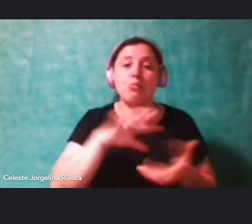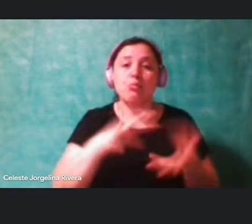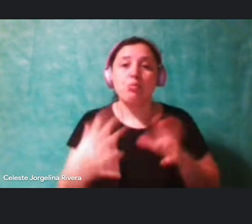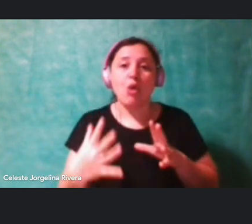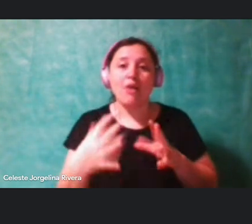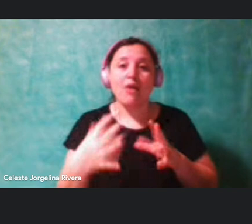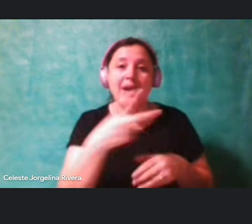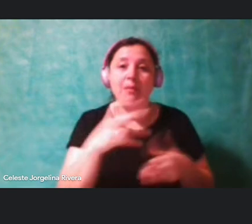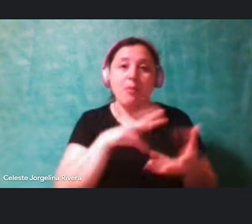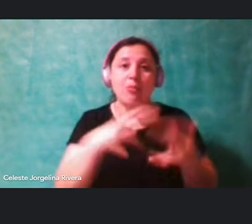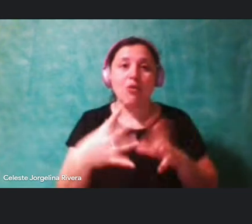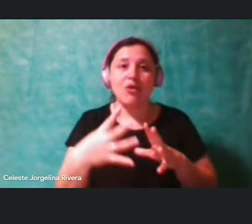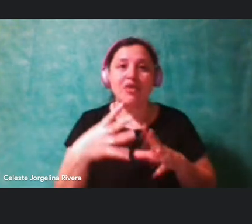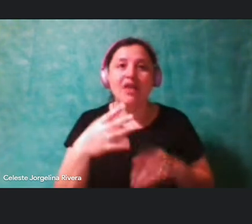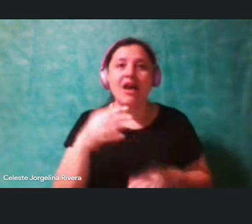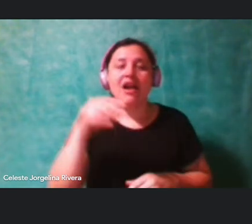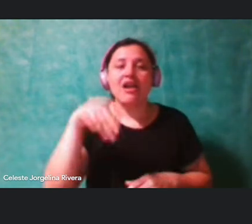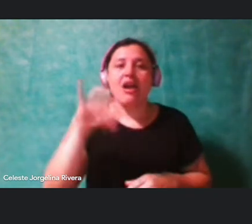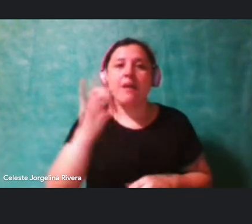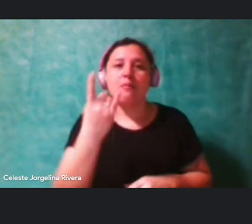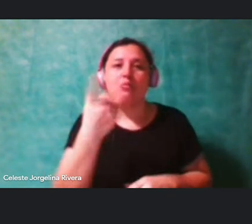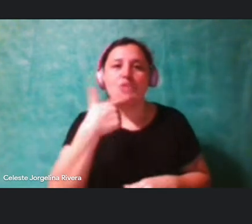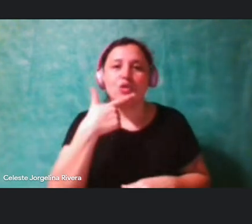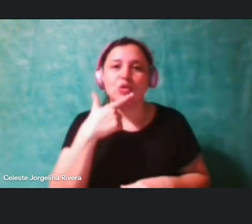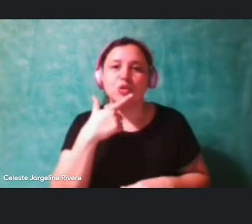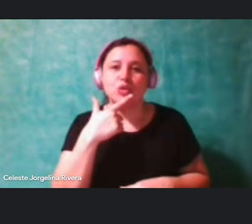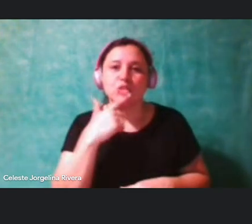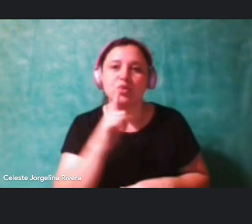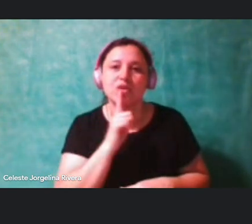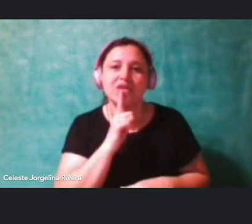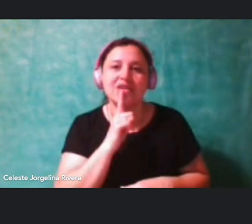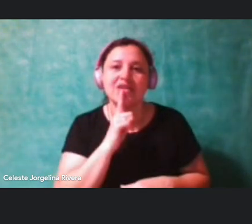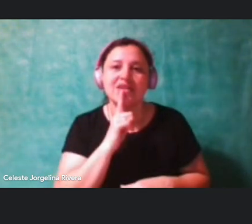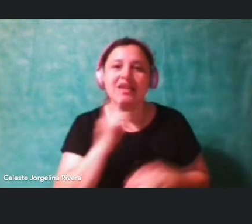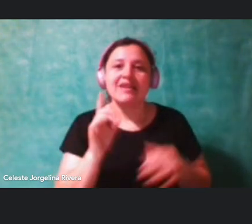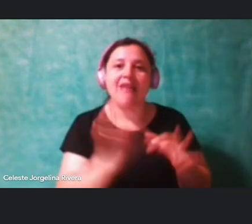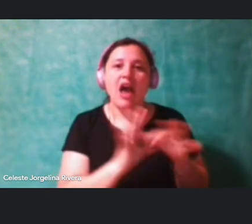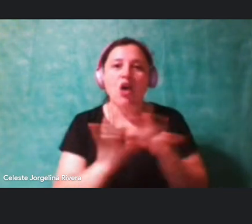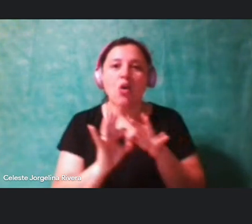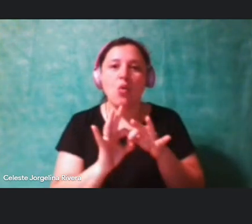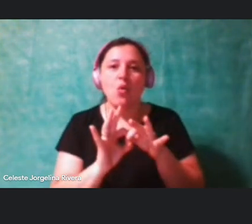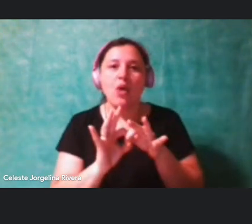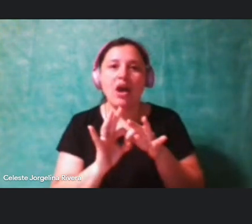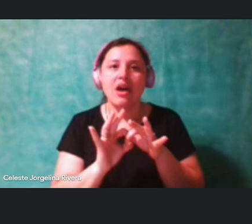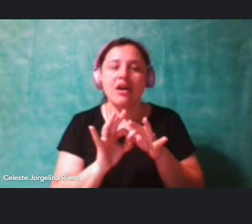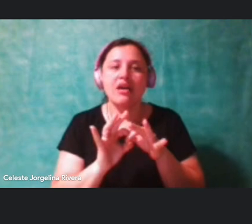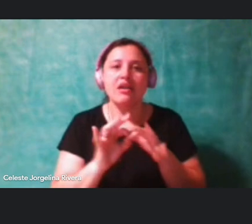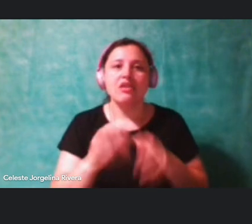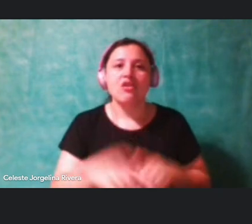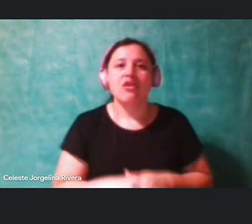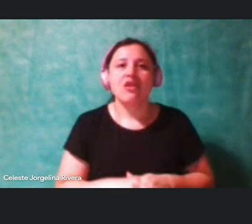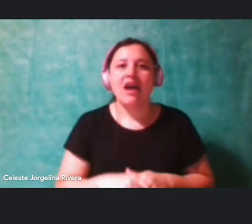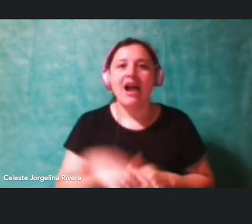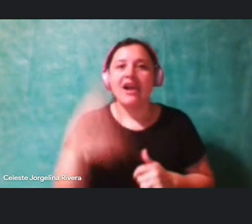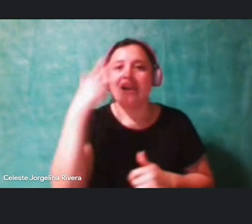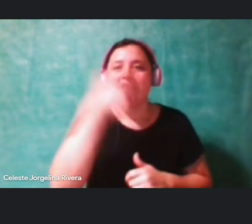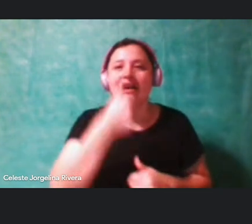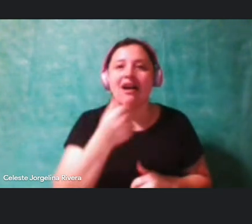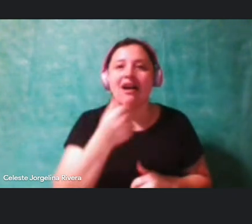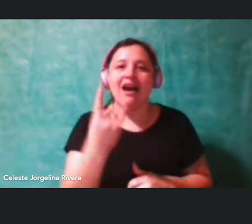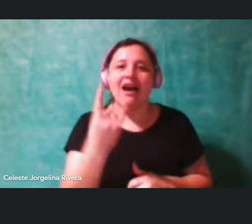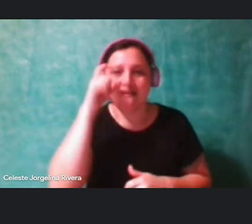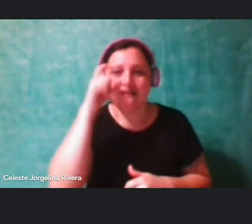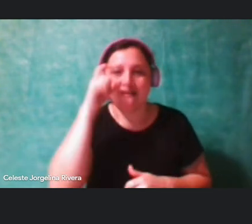conjugado, o sea, un equivalente a must, es cuando el have le sigue el to.